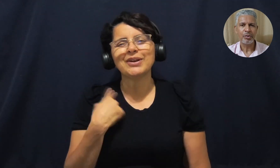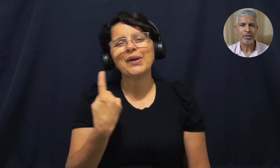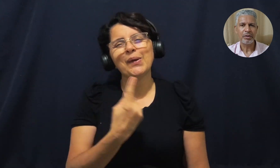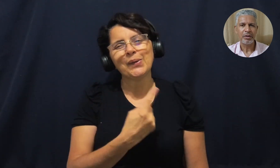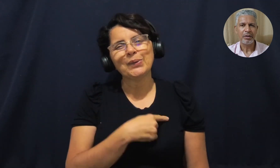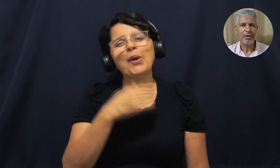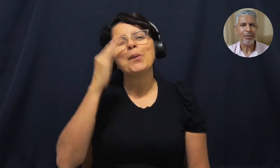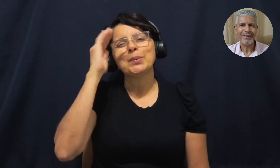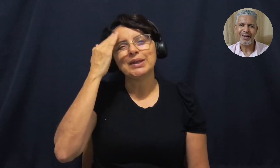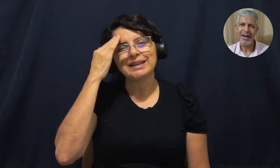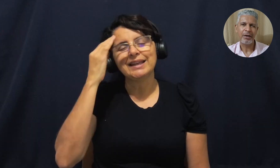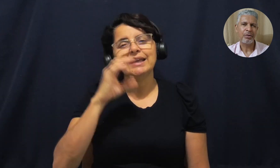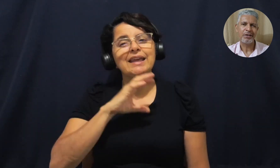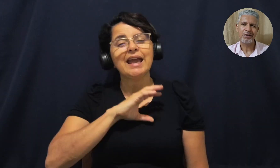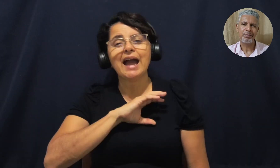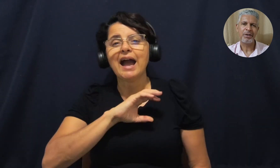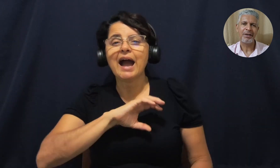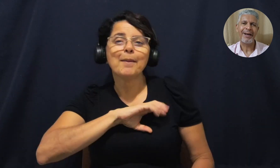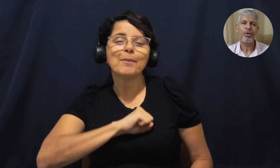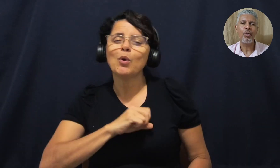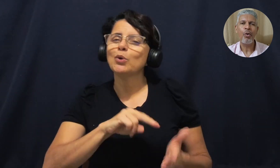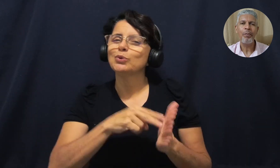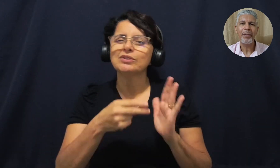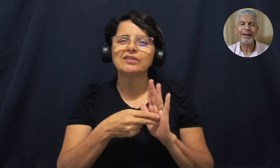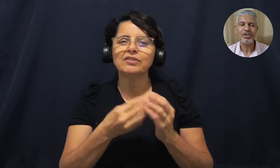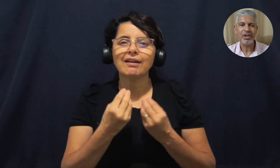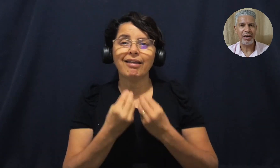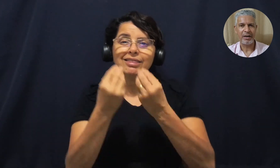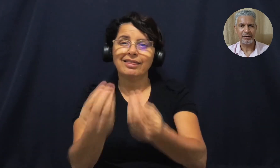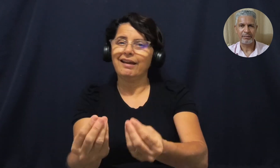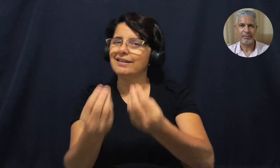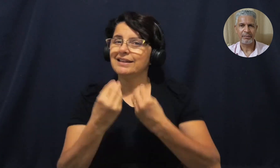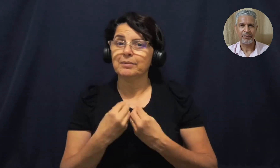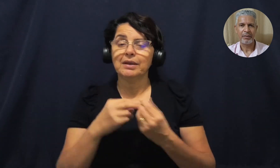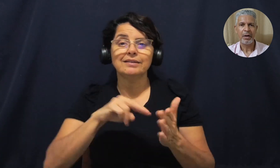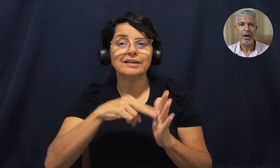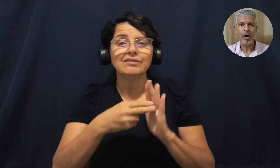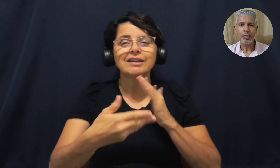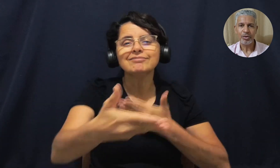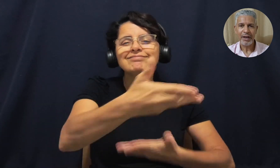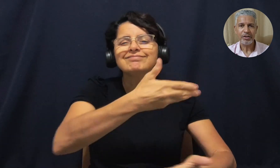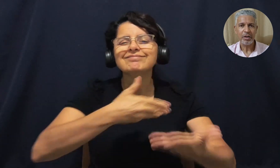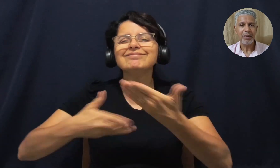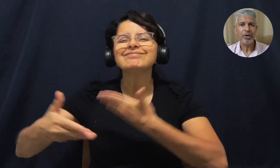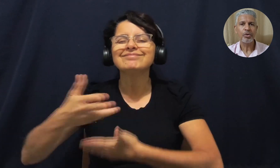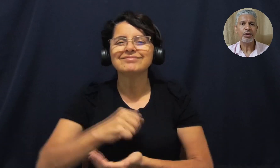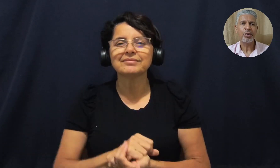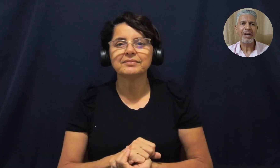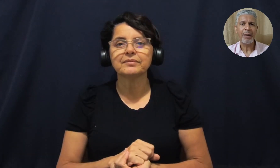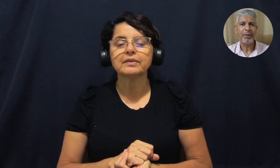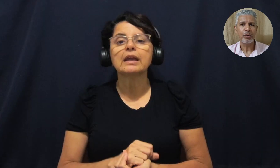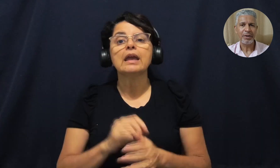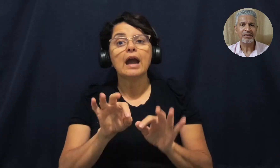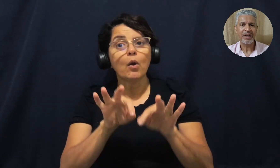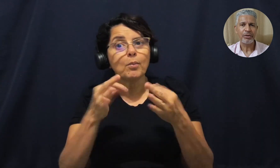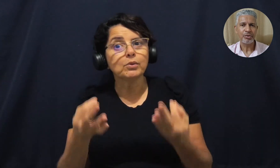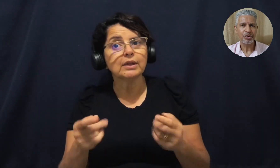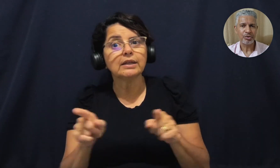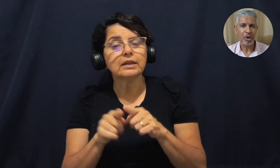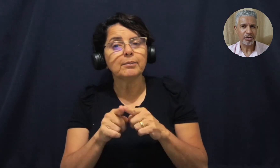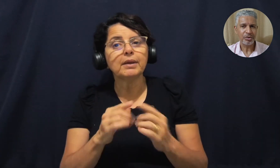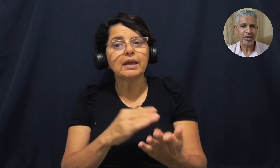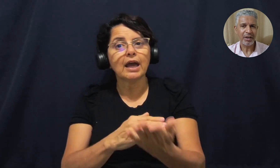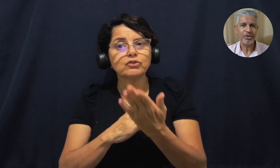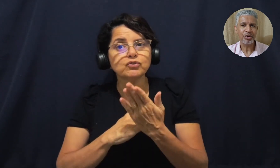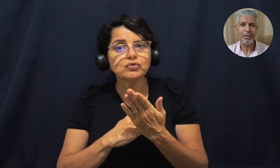que o amor não é dar ou receber, é compartilhar. A humildade também contribuirá para o bem-estar